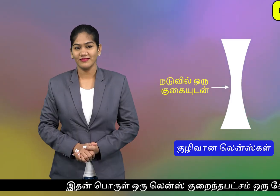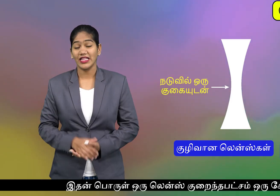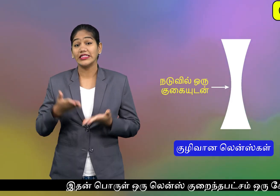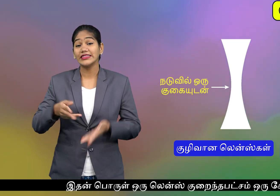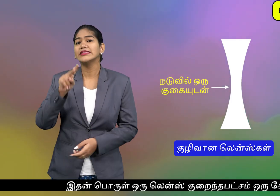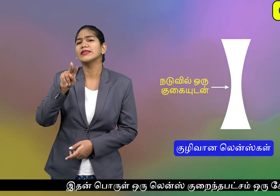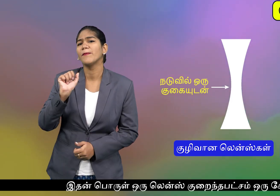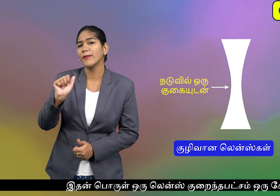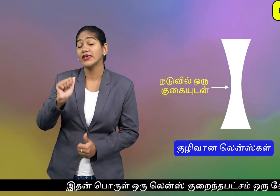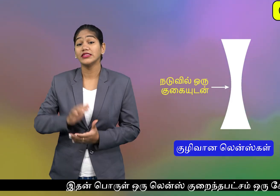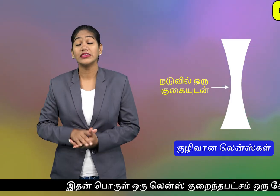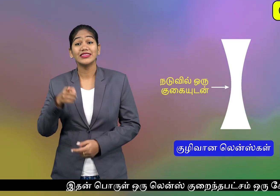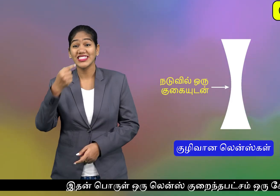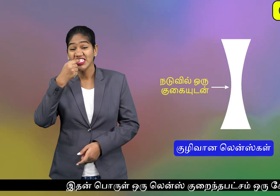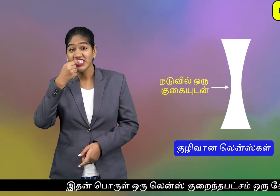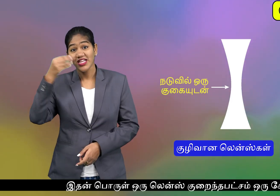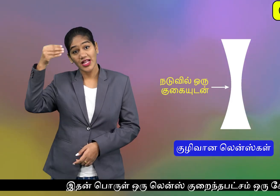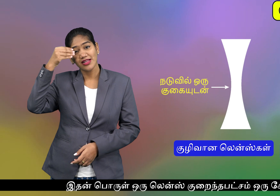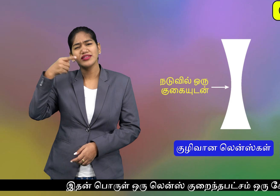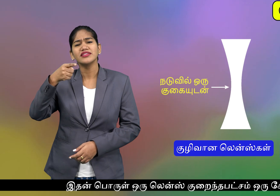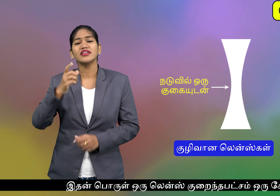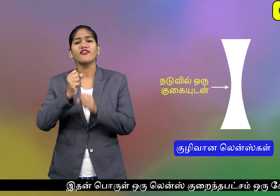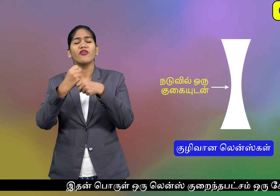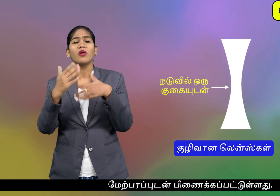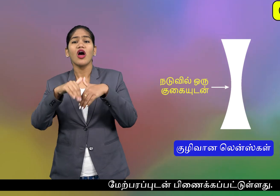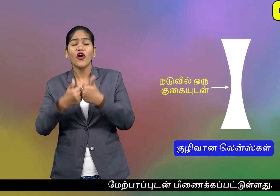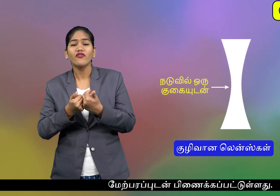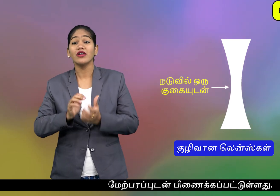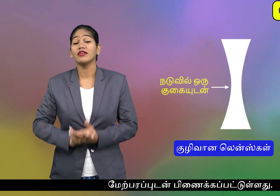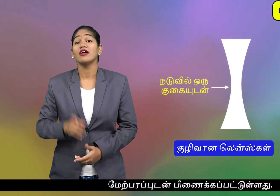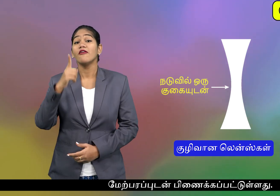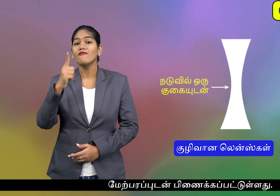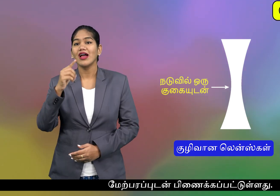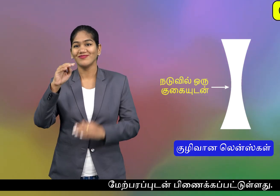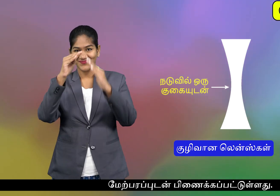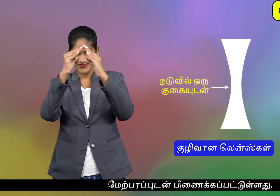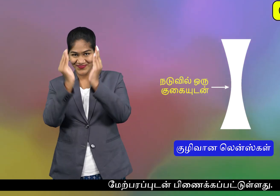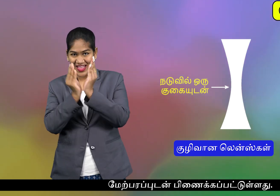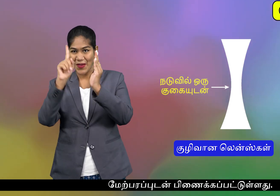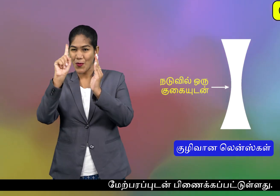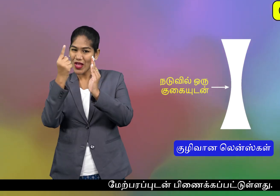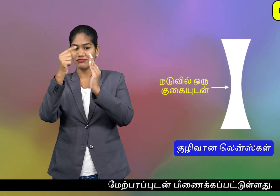இதன் பொருள் ஒரு வில்லை குறைந்தபட்சம் ஒரு கோள மேற்பரப்புடன் பிணைக்கப்பட்டுள்ளது.